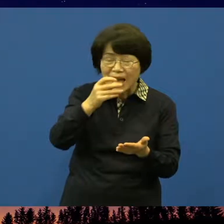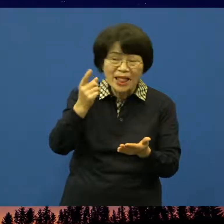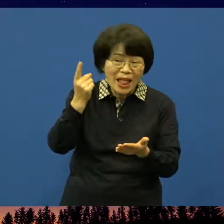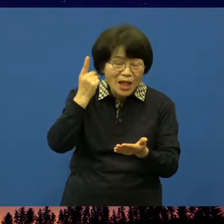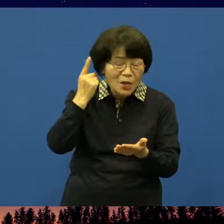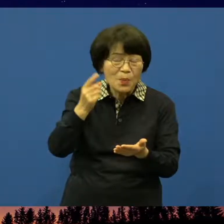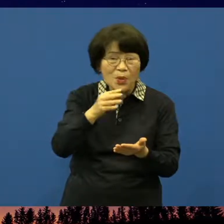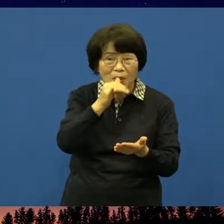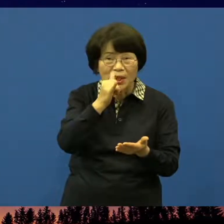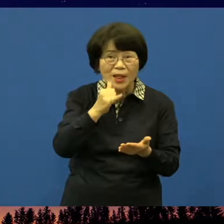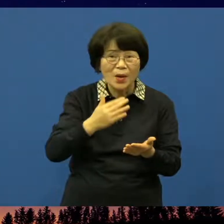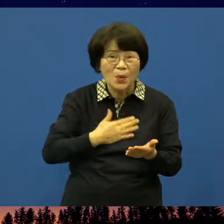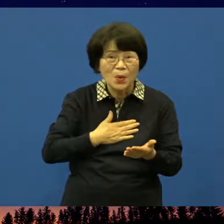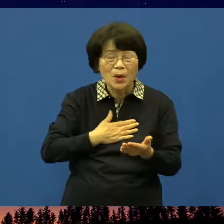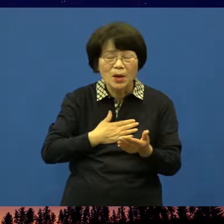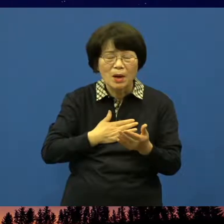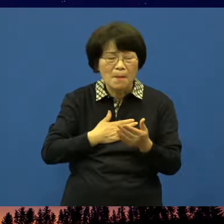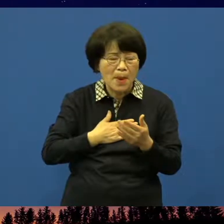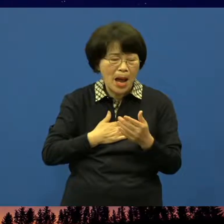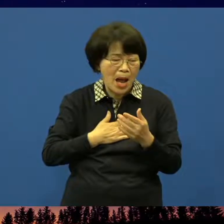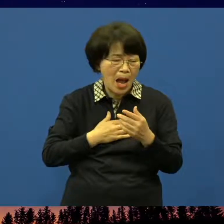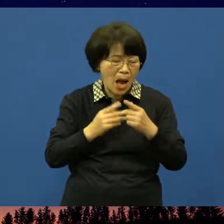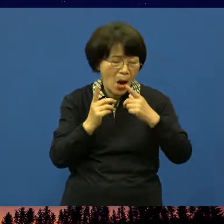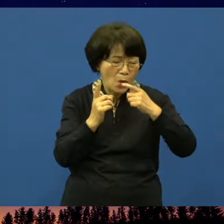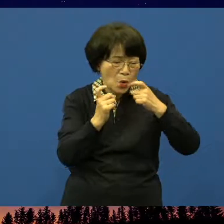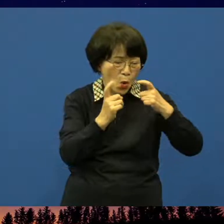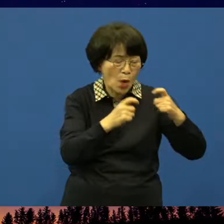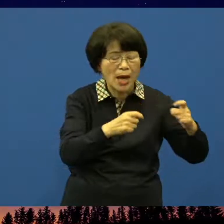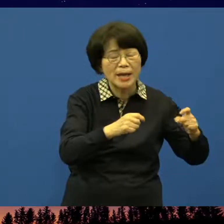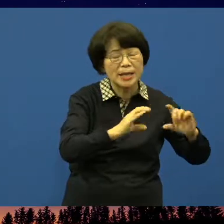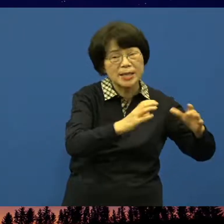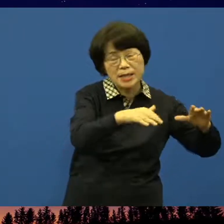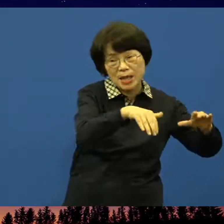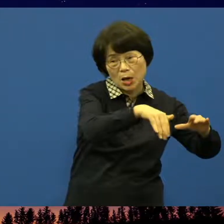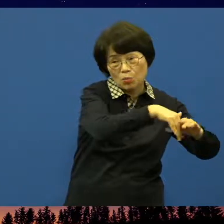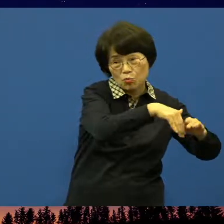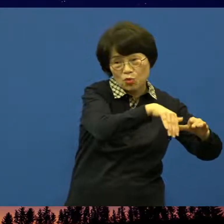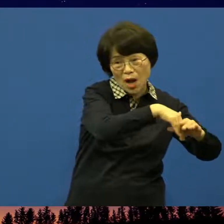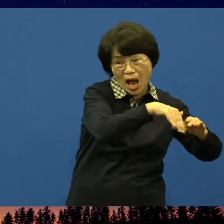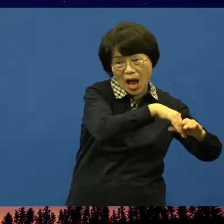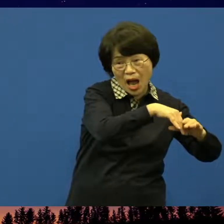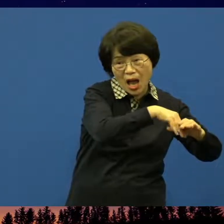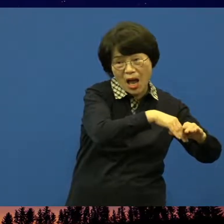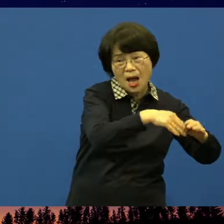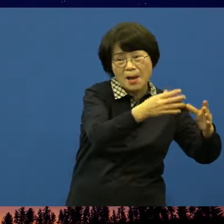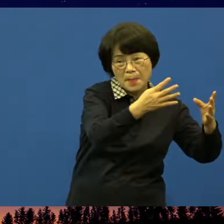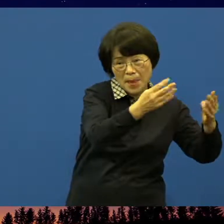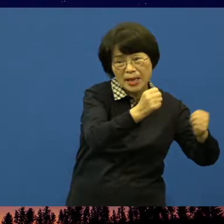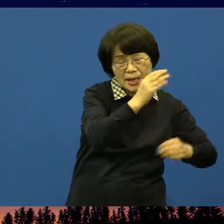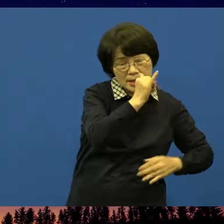굉장히 유흥과 환락으로 몰아가는 이 세상의 문화는 얼마나 가득합니까?